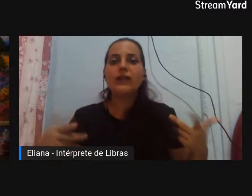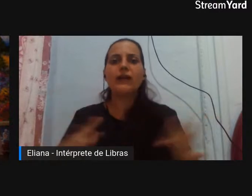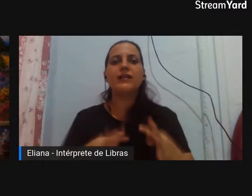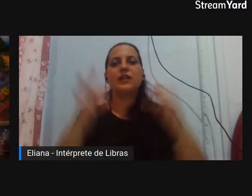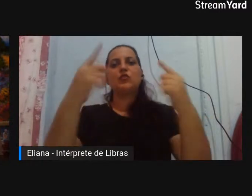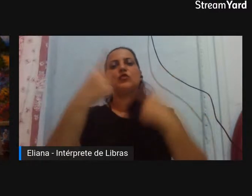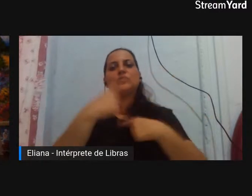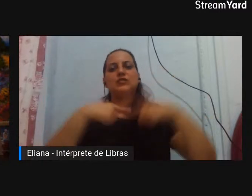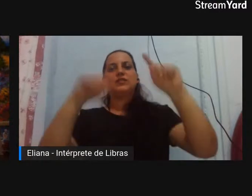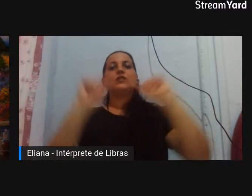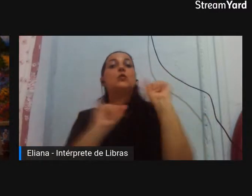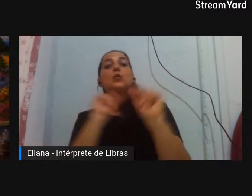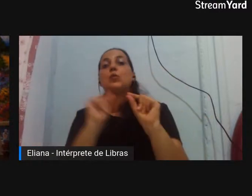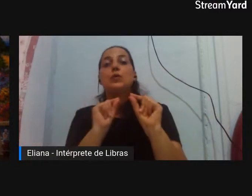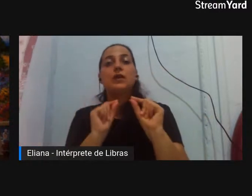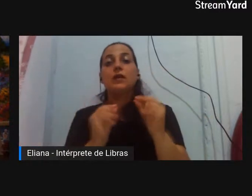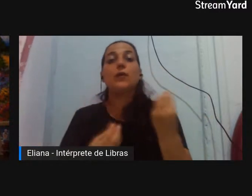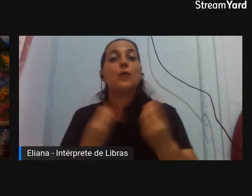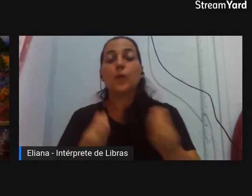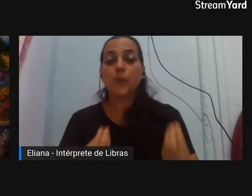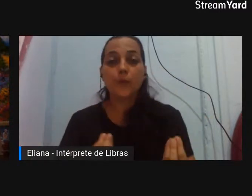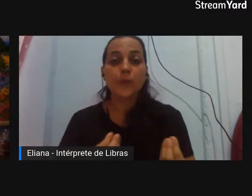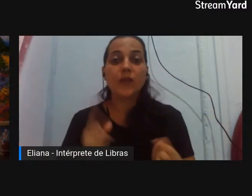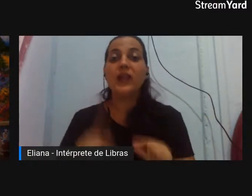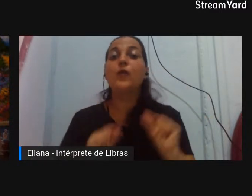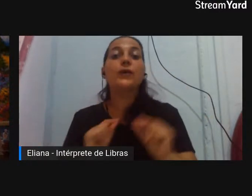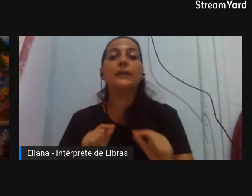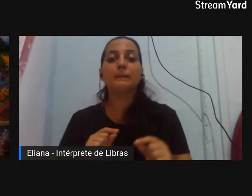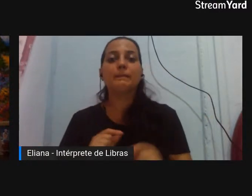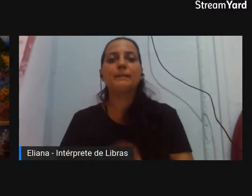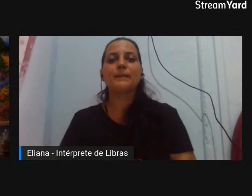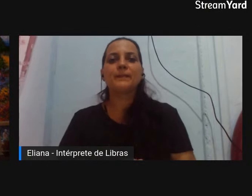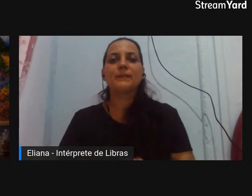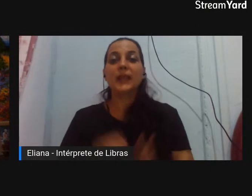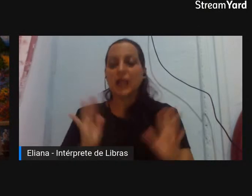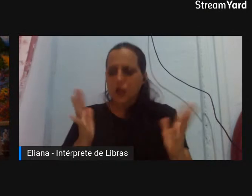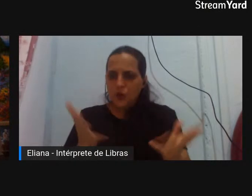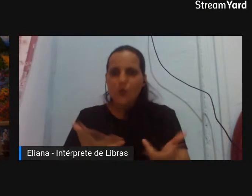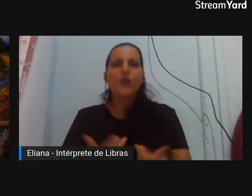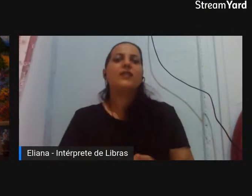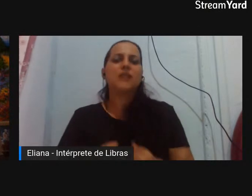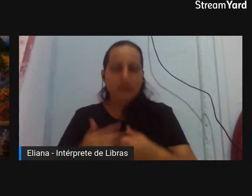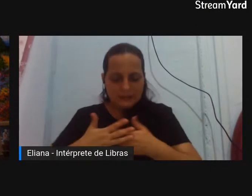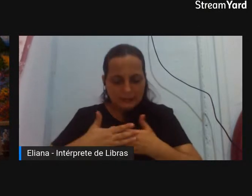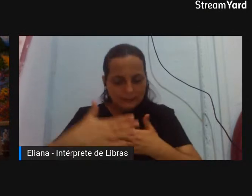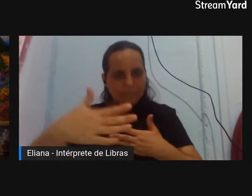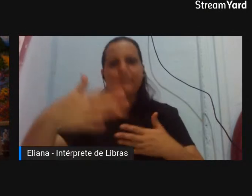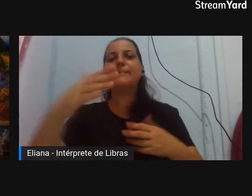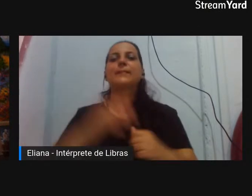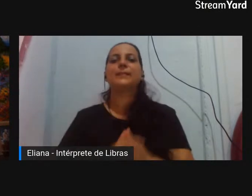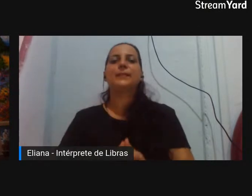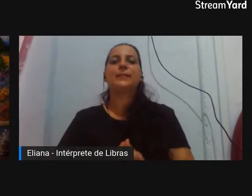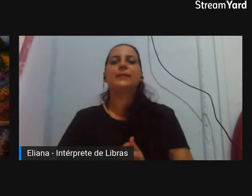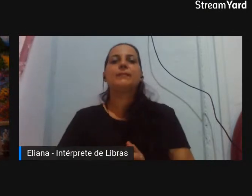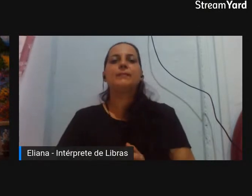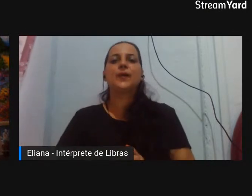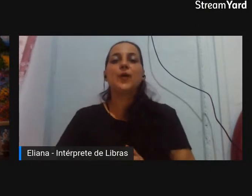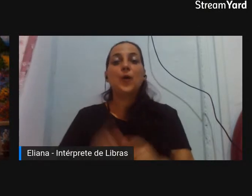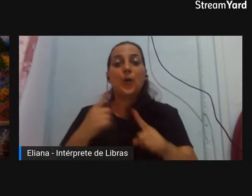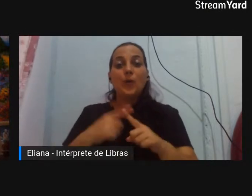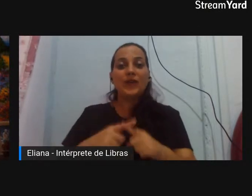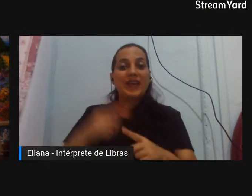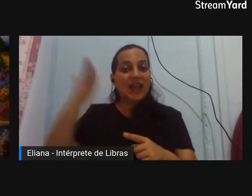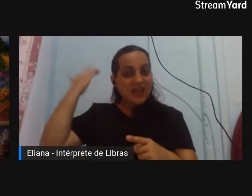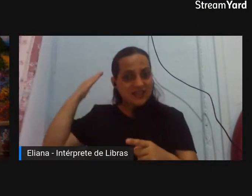tecnológica é um salto de qualidade que se dá em cima do conhecimento